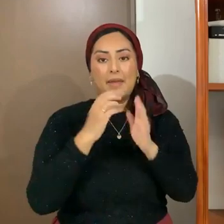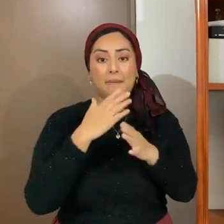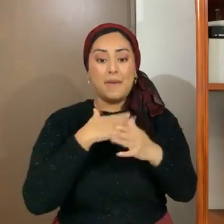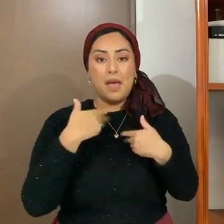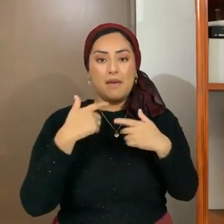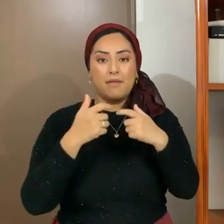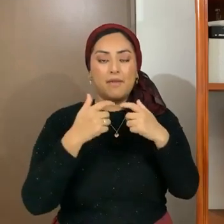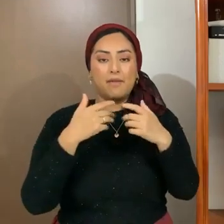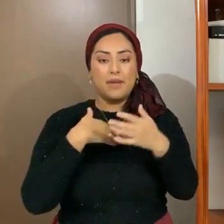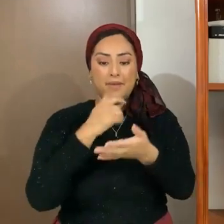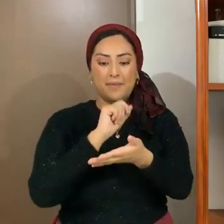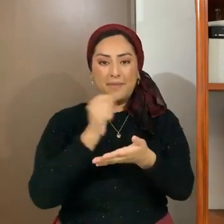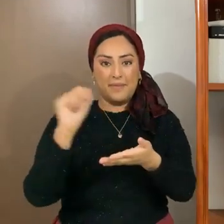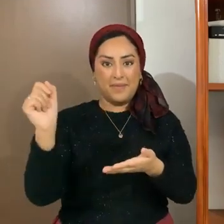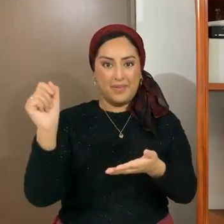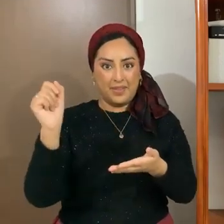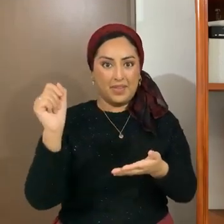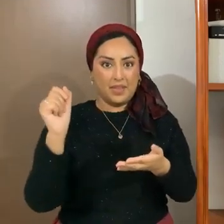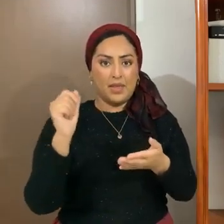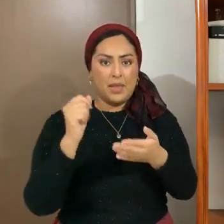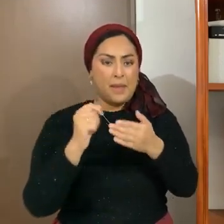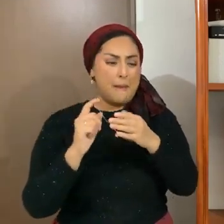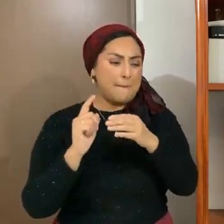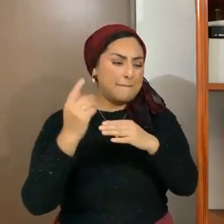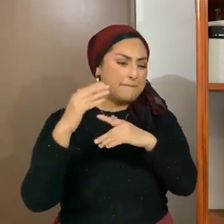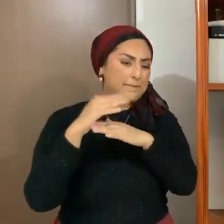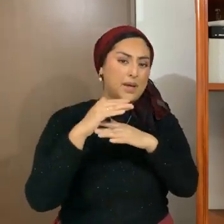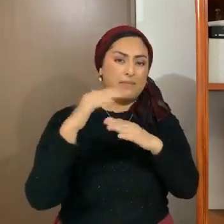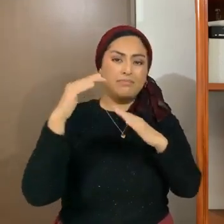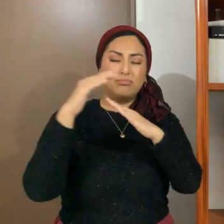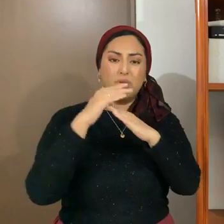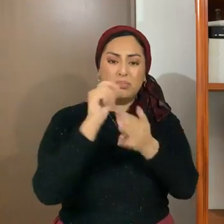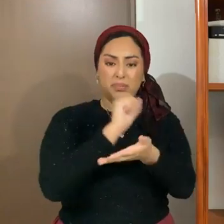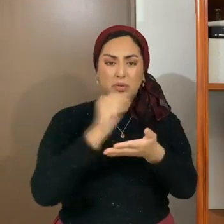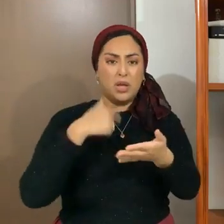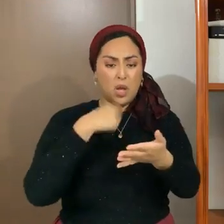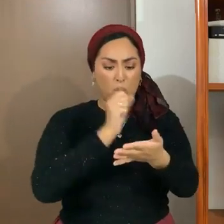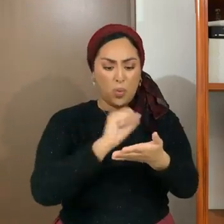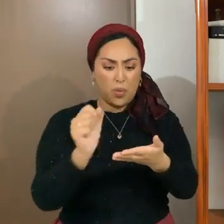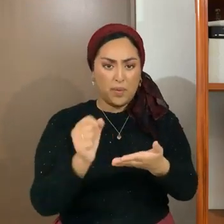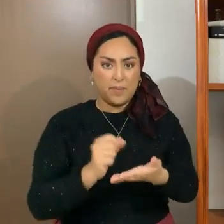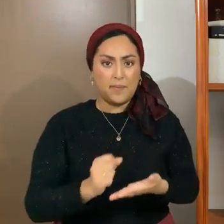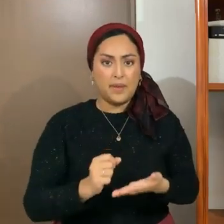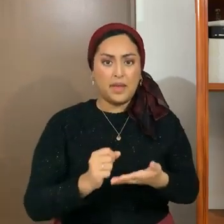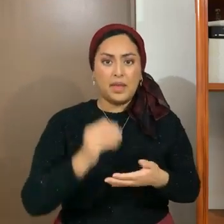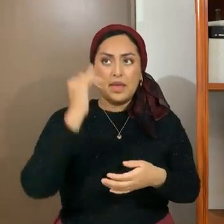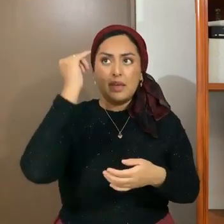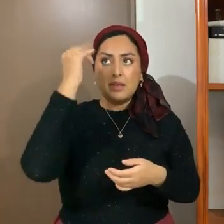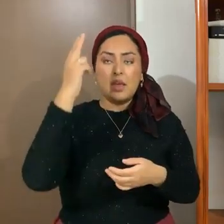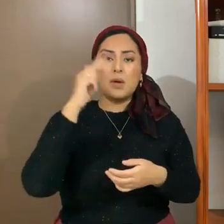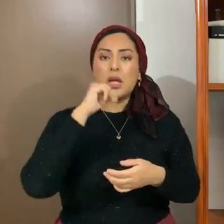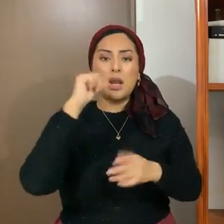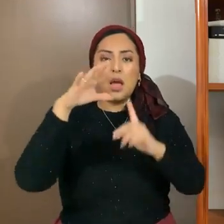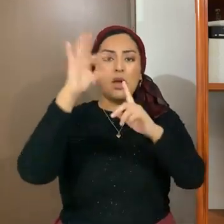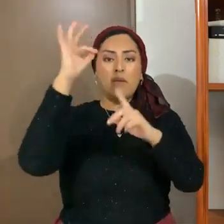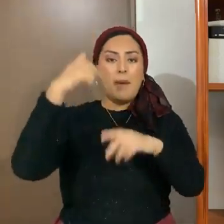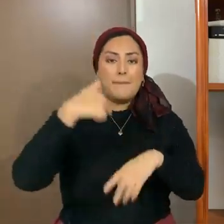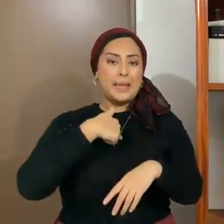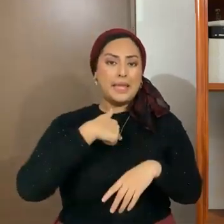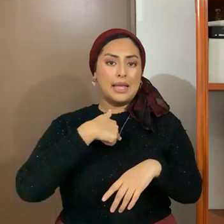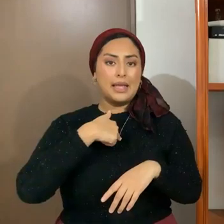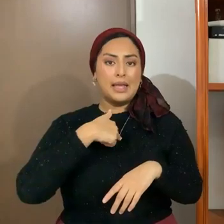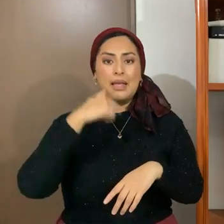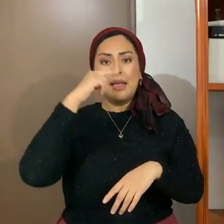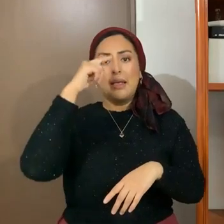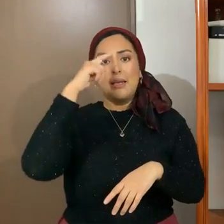este plumón o este lapicero y fuera el mejor lapicero del mundo y yo escribiera con él, Yahweh no me escogería por el lapicero